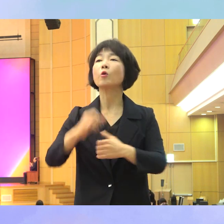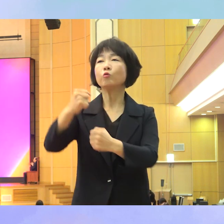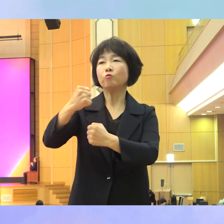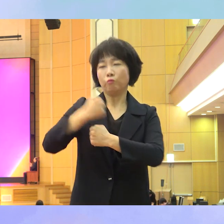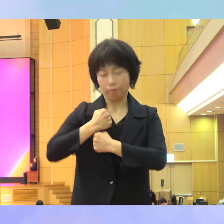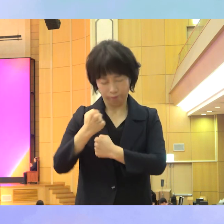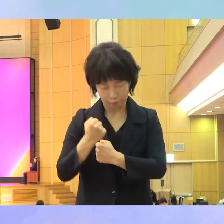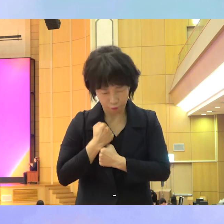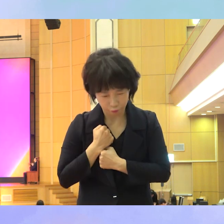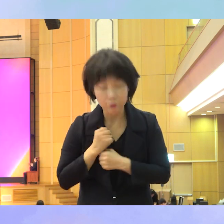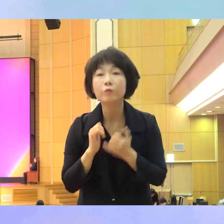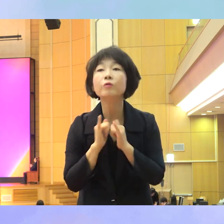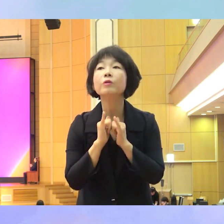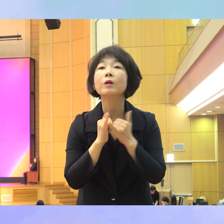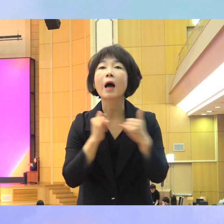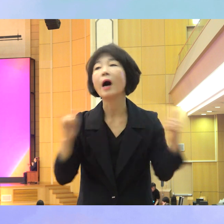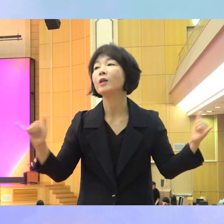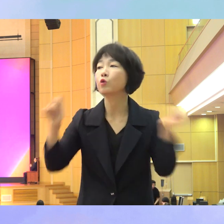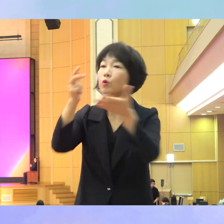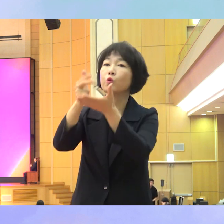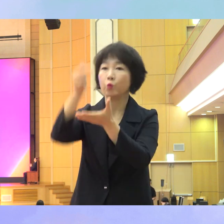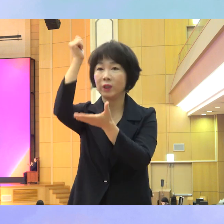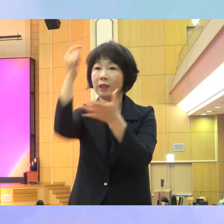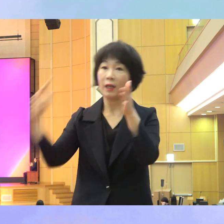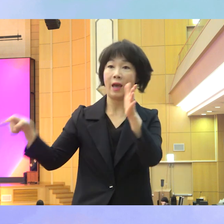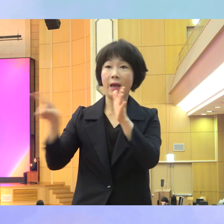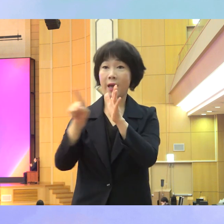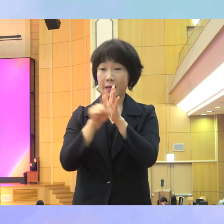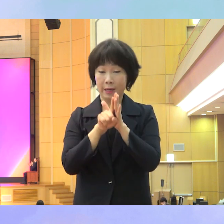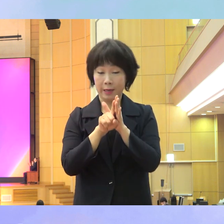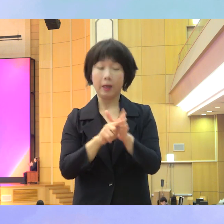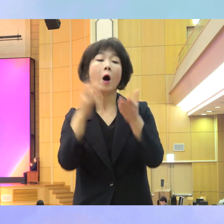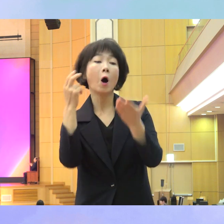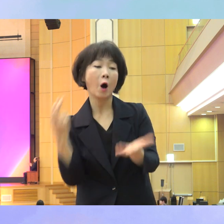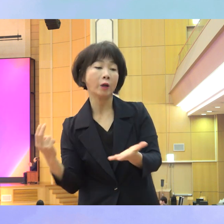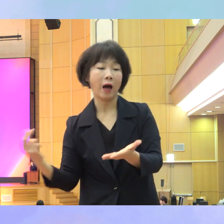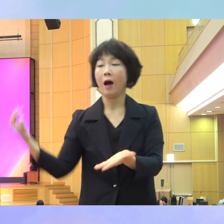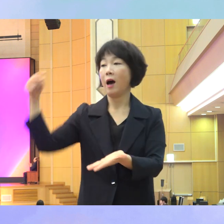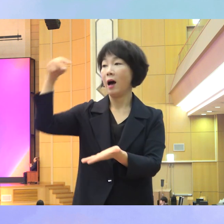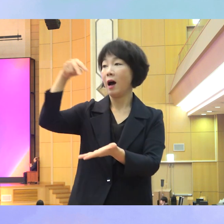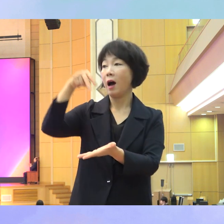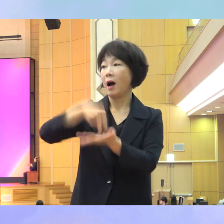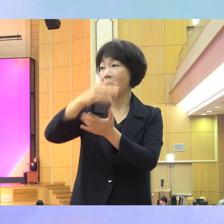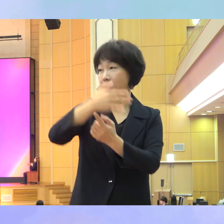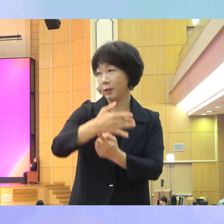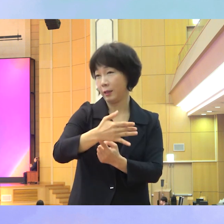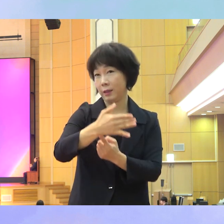십자가 군병들아, 주 위에 일어나